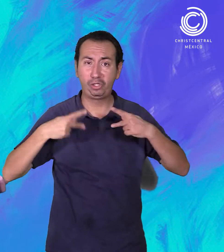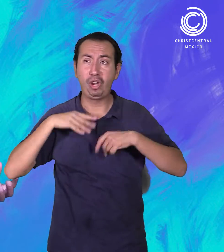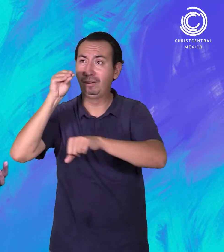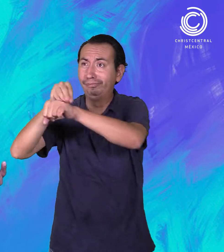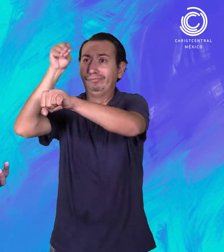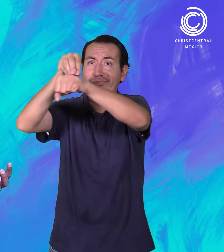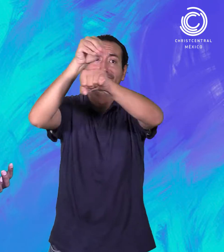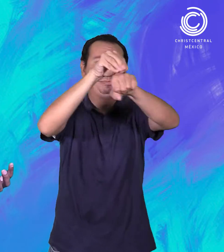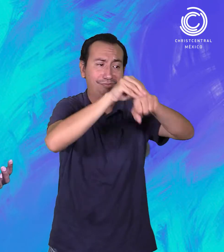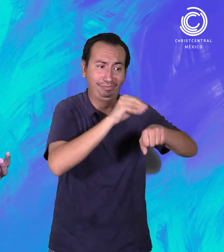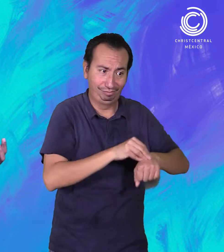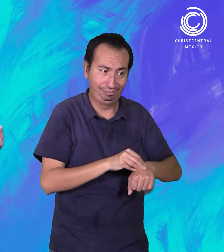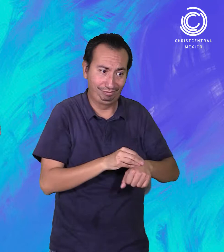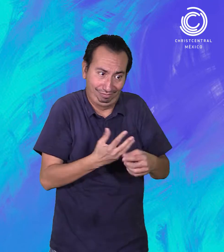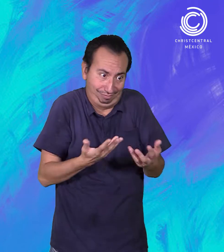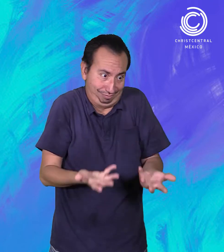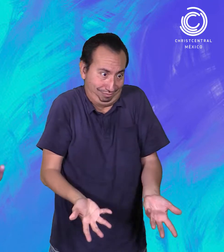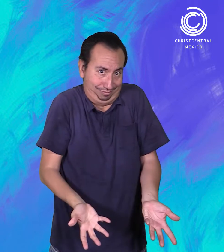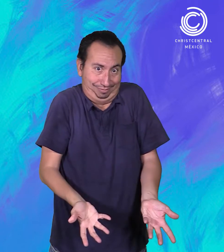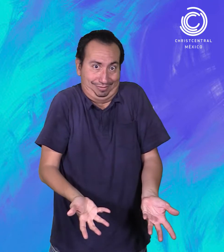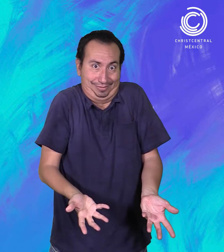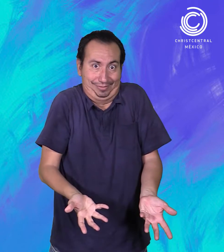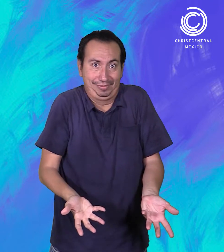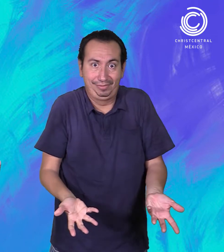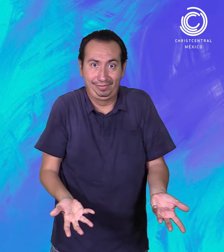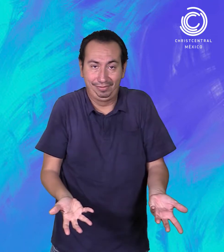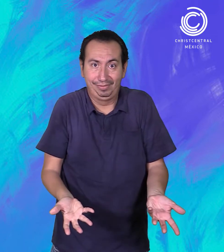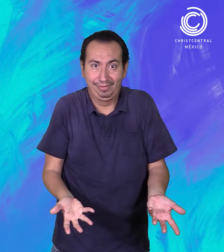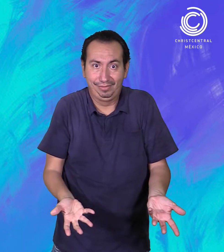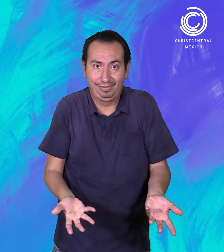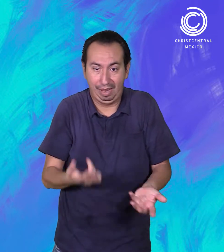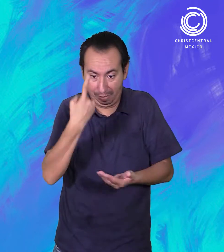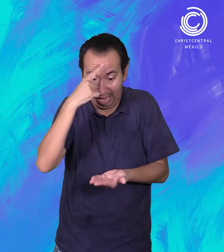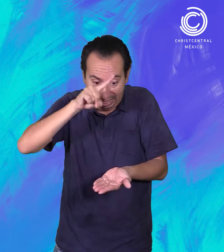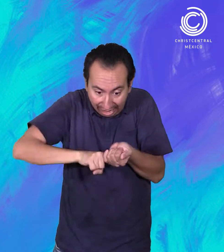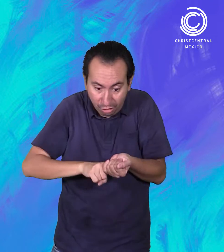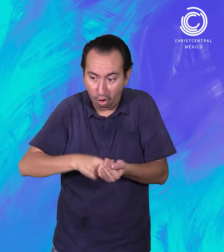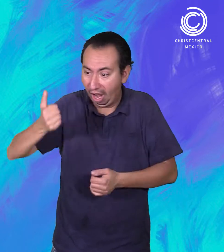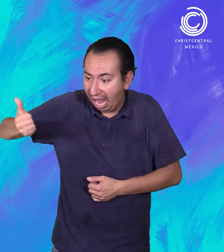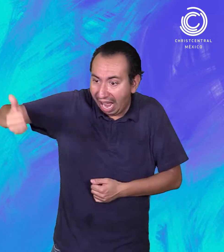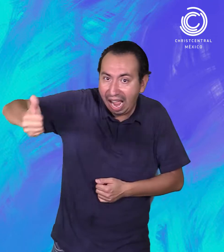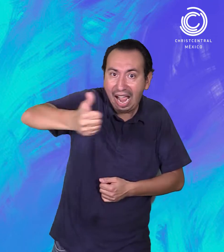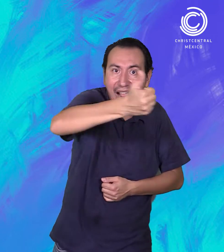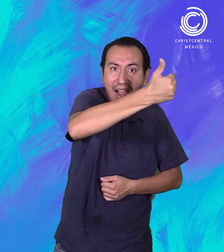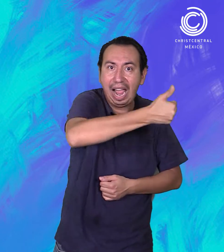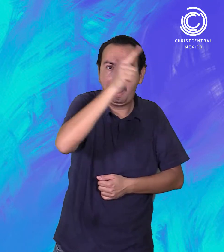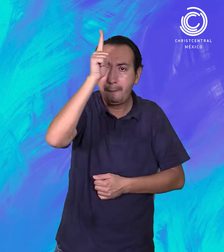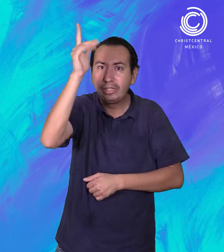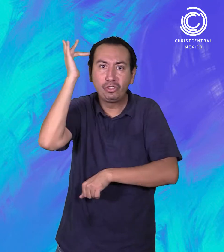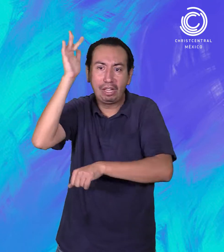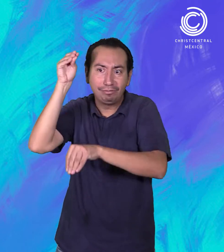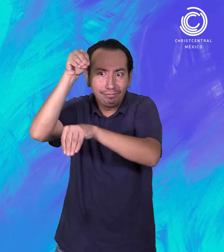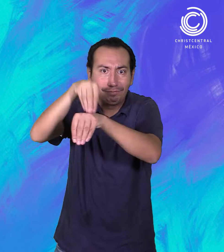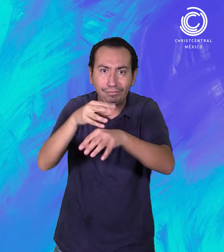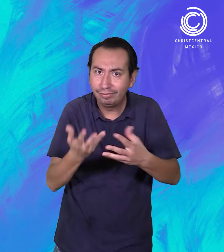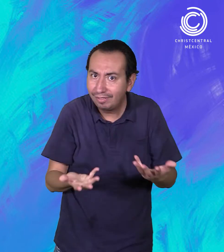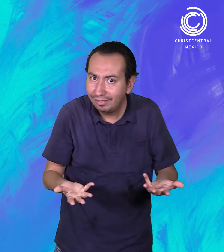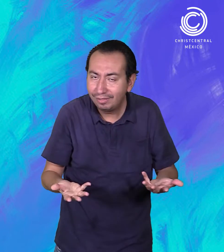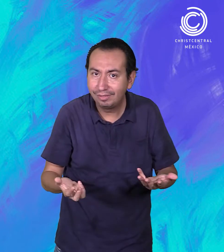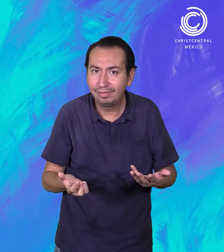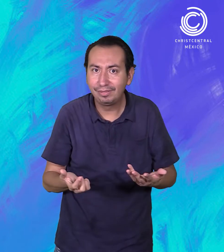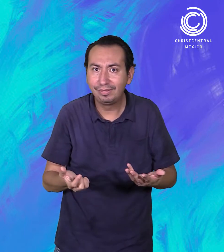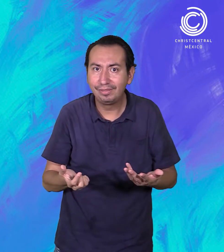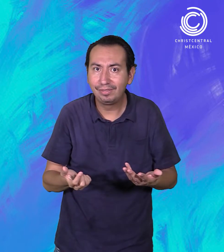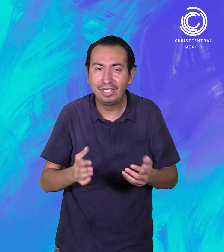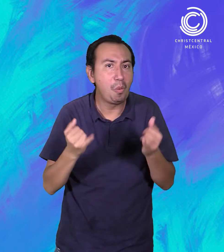al alcance o como una realidad presente en la vida de todos los que somos discípulos del Señor.